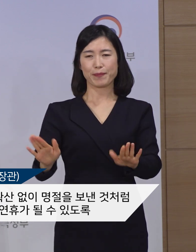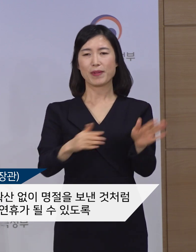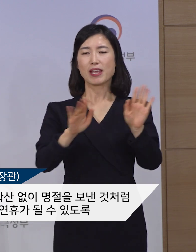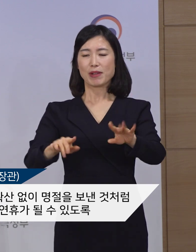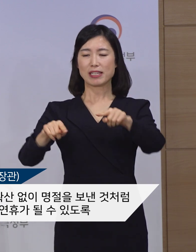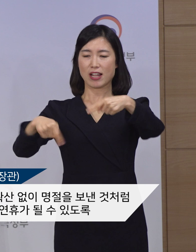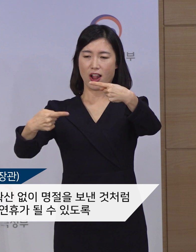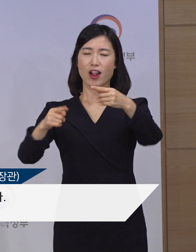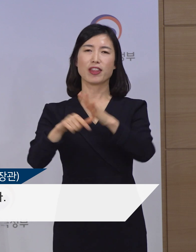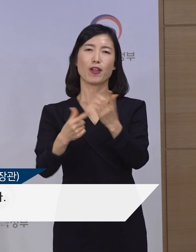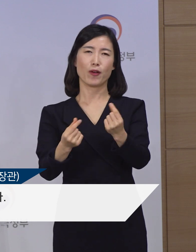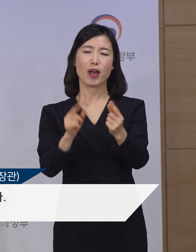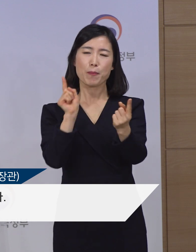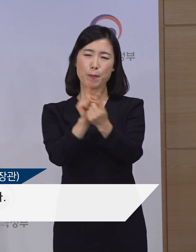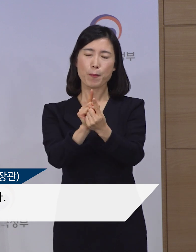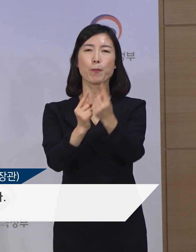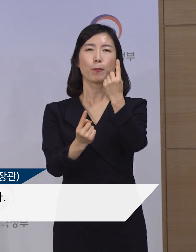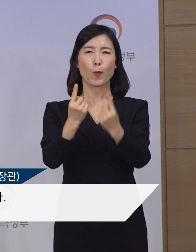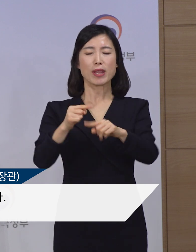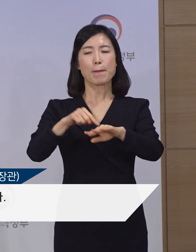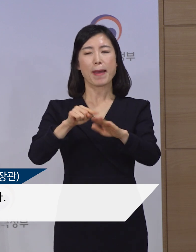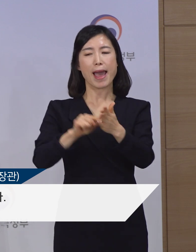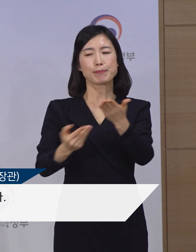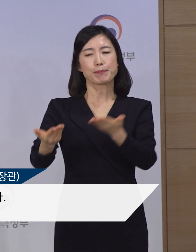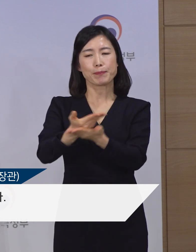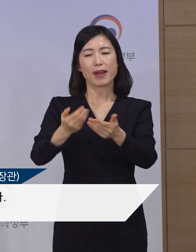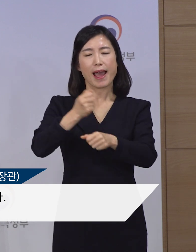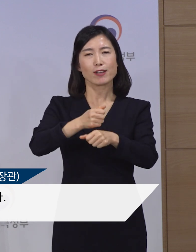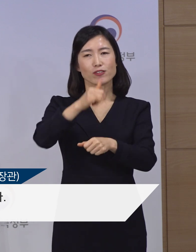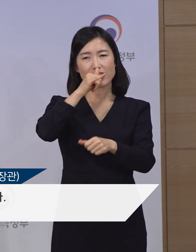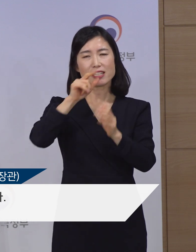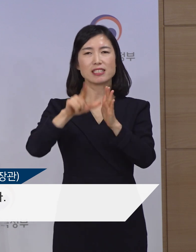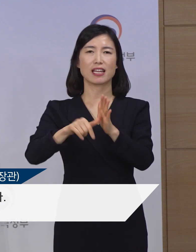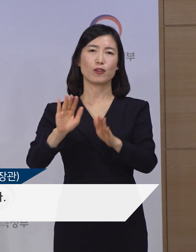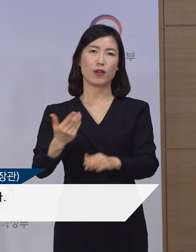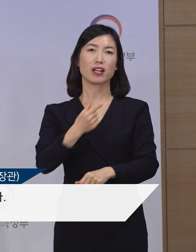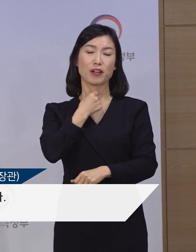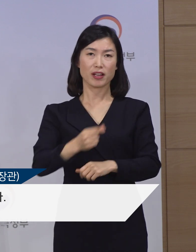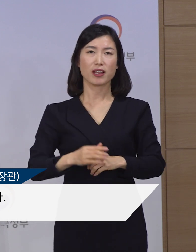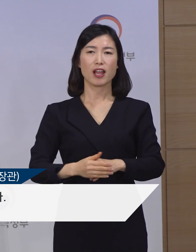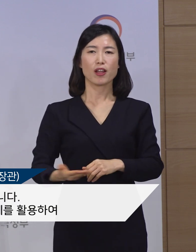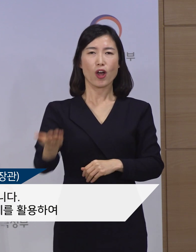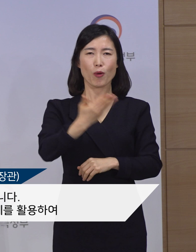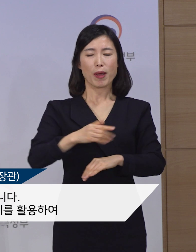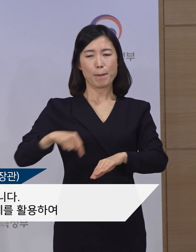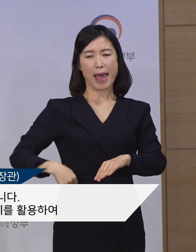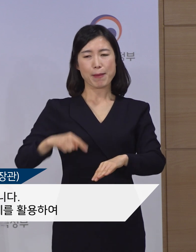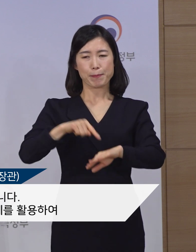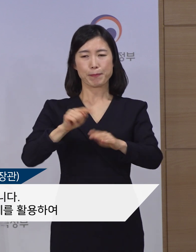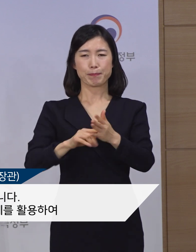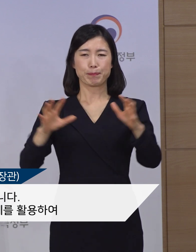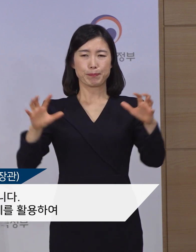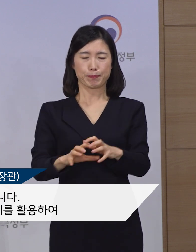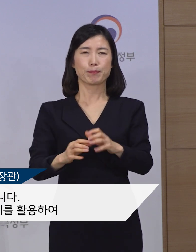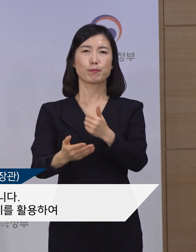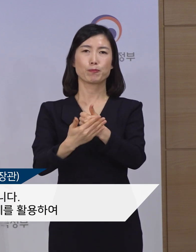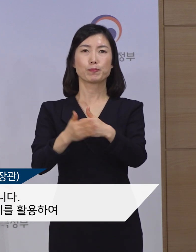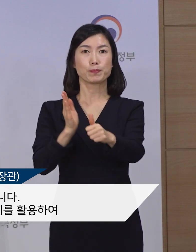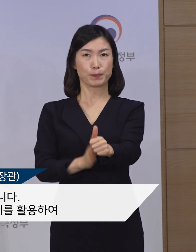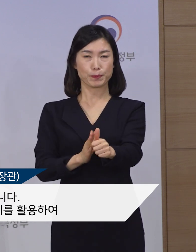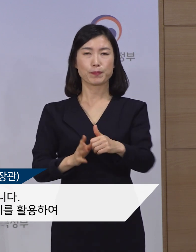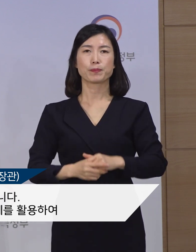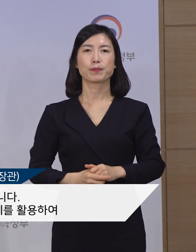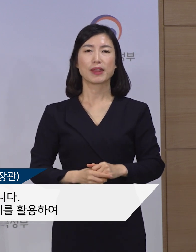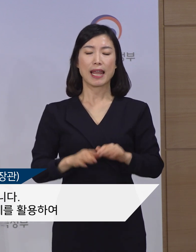함께하는 연휴가 될 수 있도록 모든 분들께서 합심하여 주실 것을 부탁드립니다. 이제